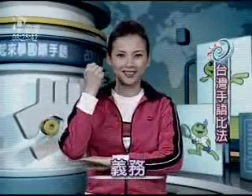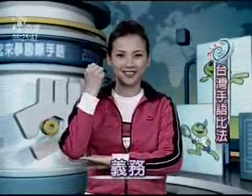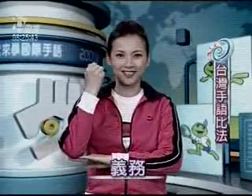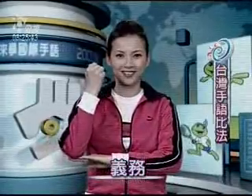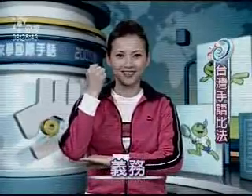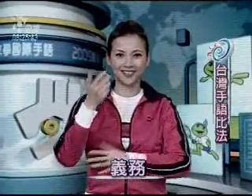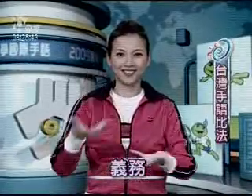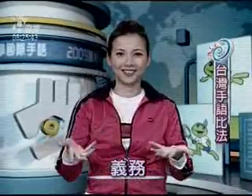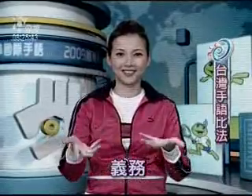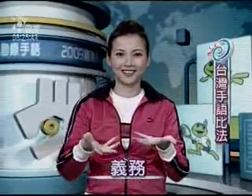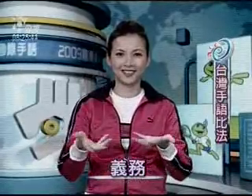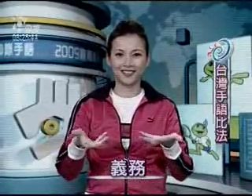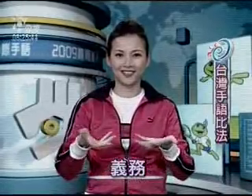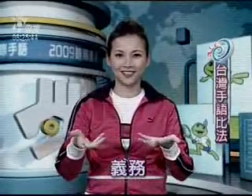义务。